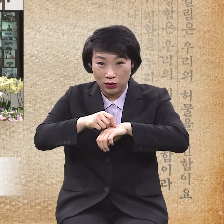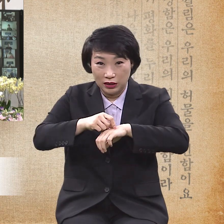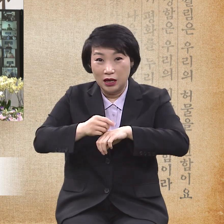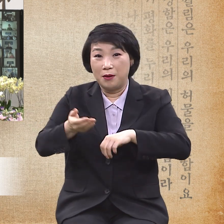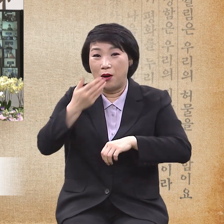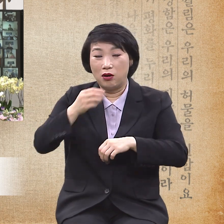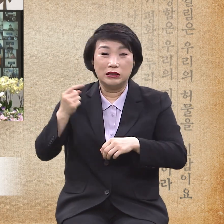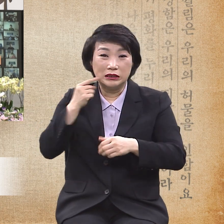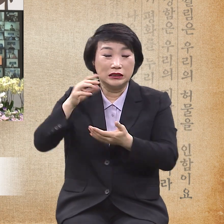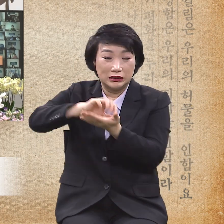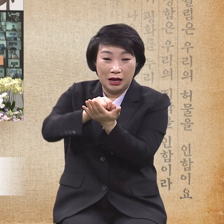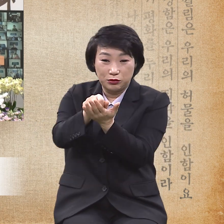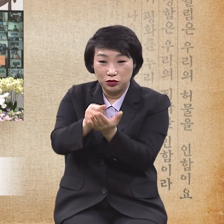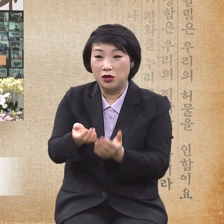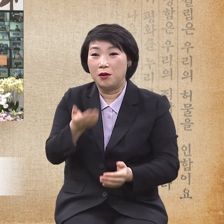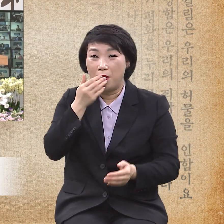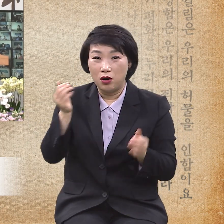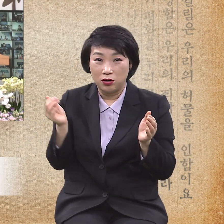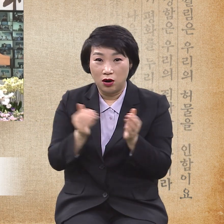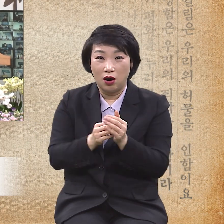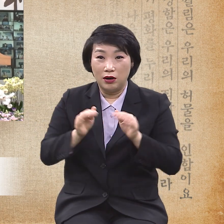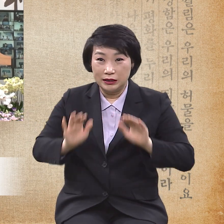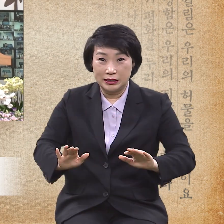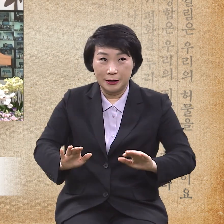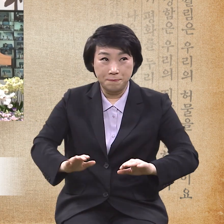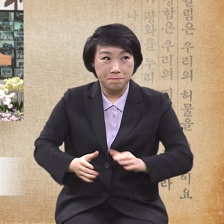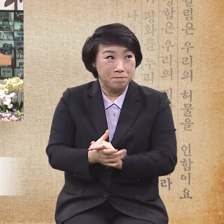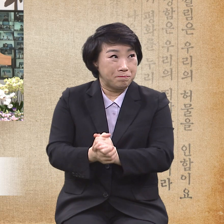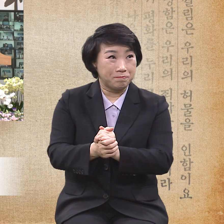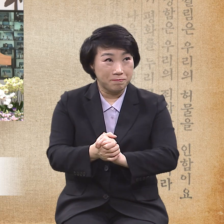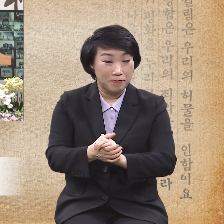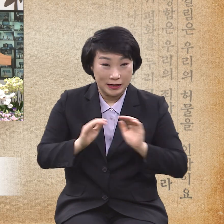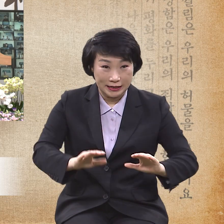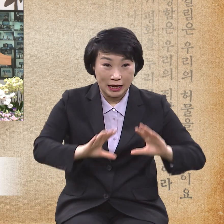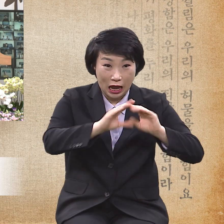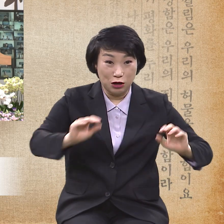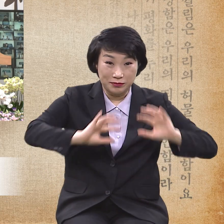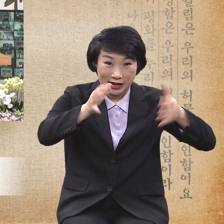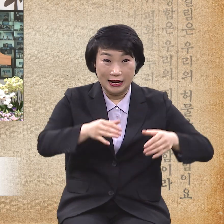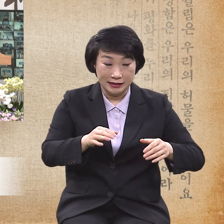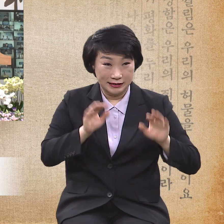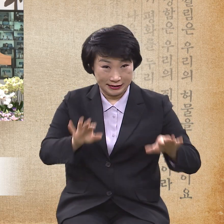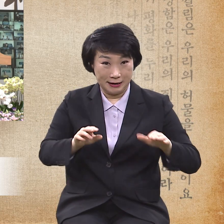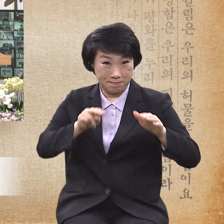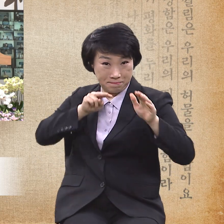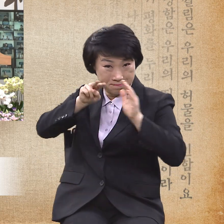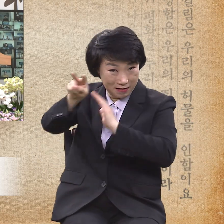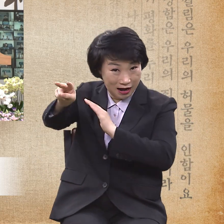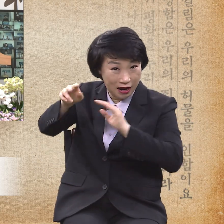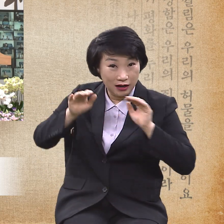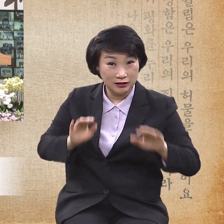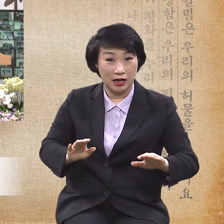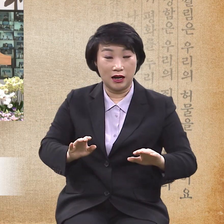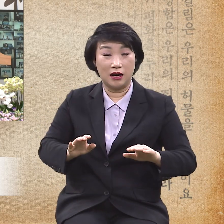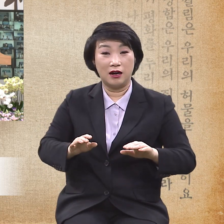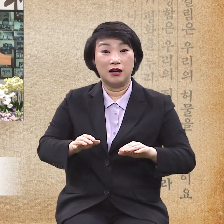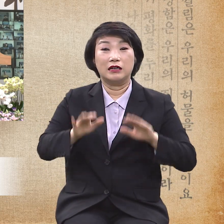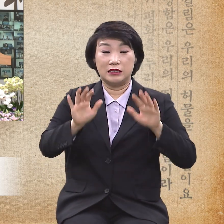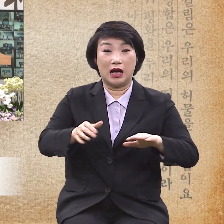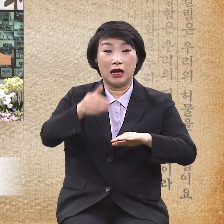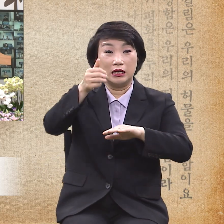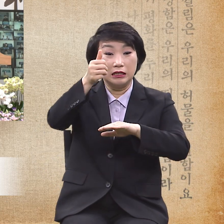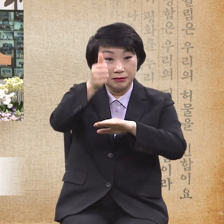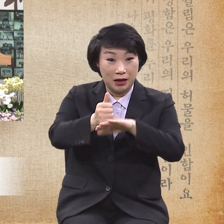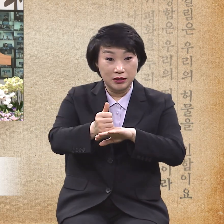먹으면서 이제 우리는 이 애굽에서 나간다. 드디어